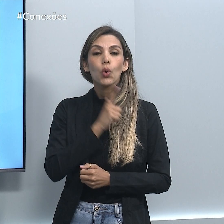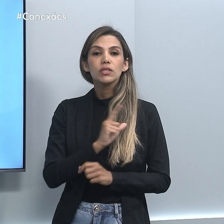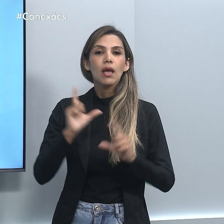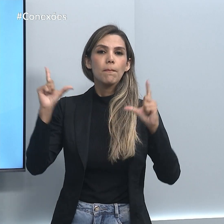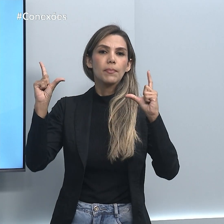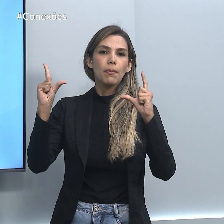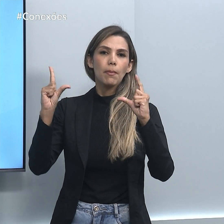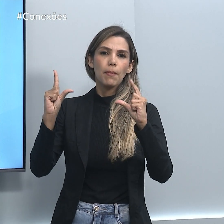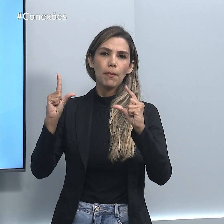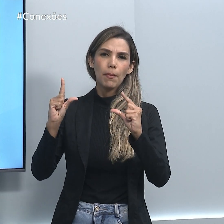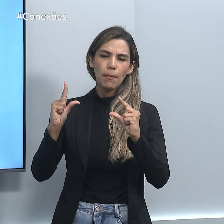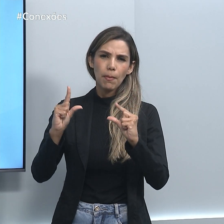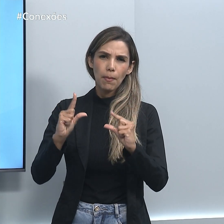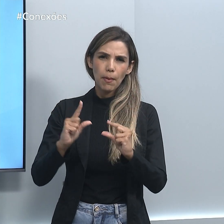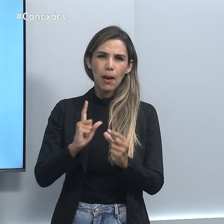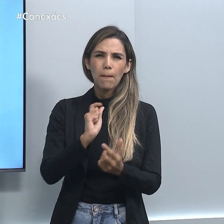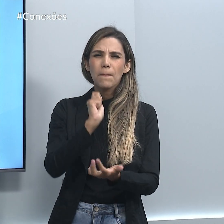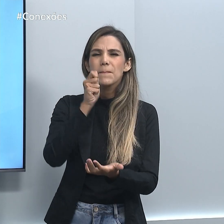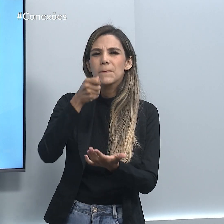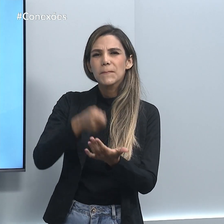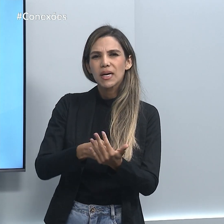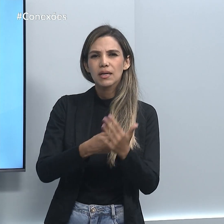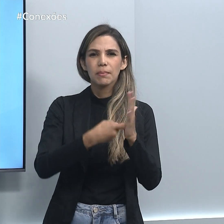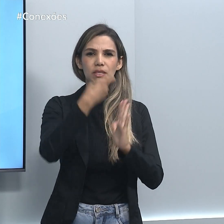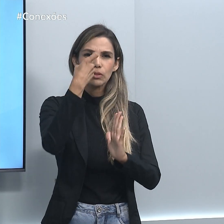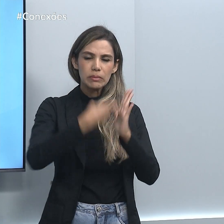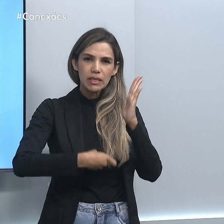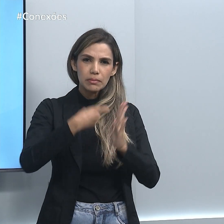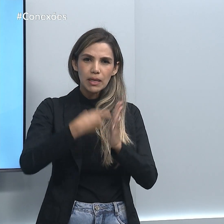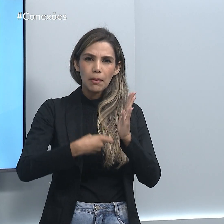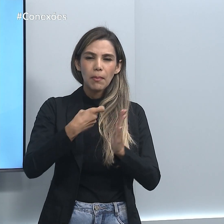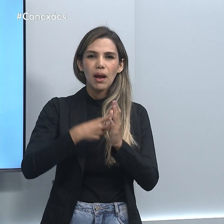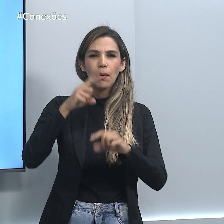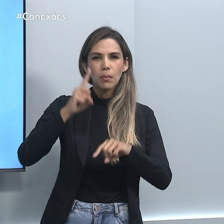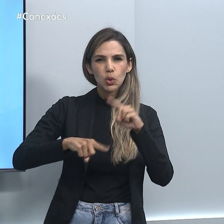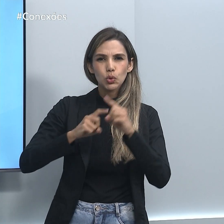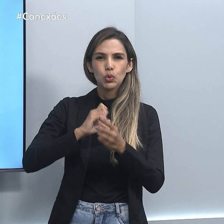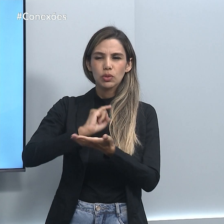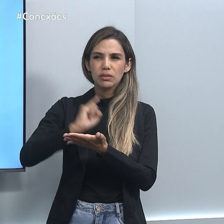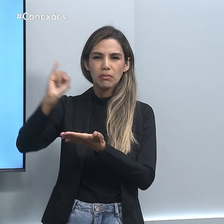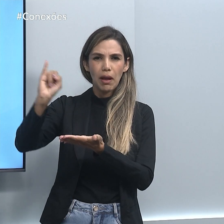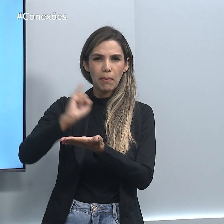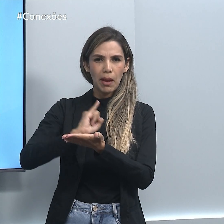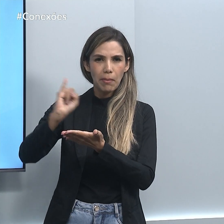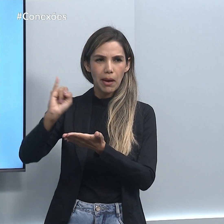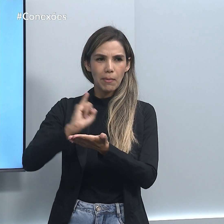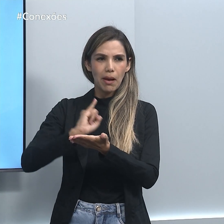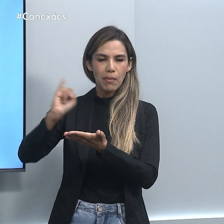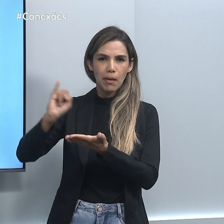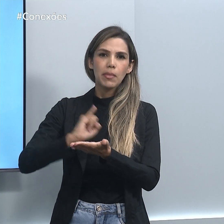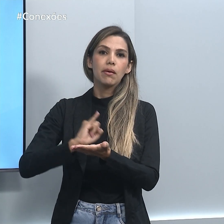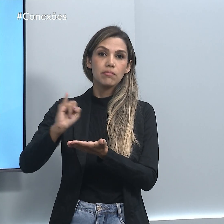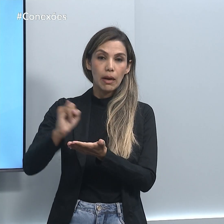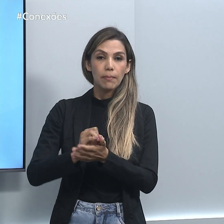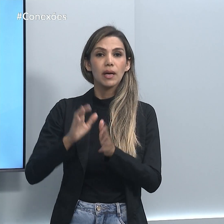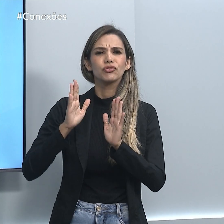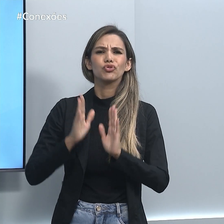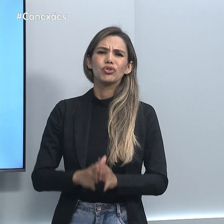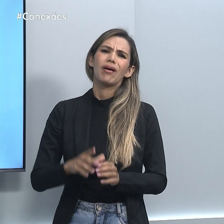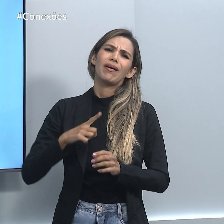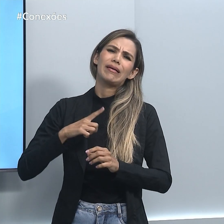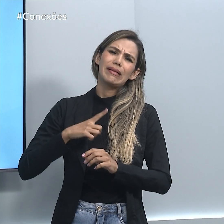temporariamente as tarifas recíprocas aplicadas às importações entre os dois países. Depois de uma